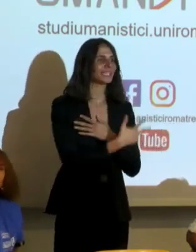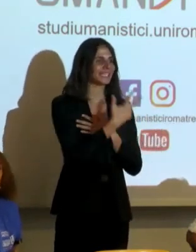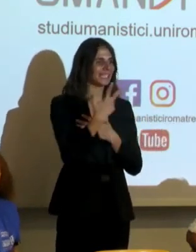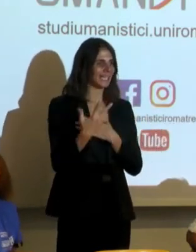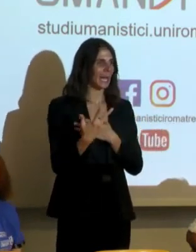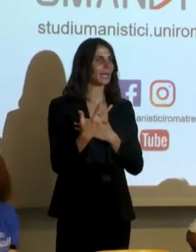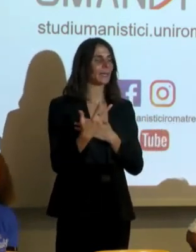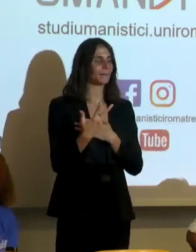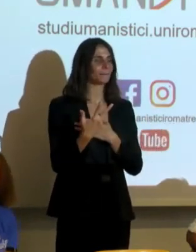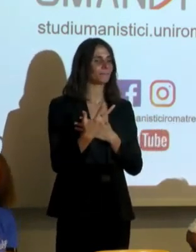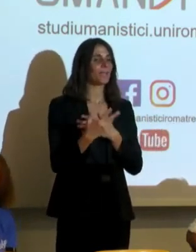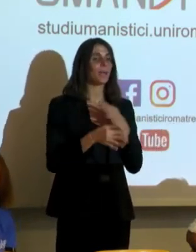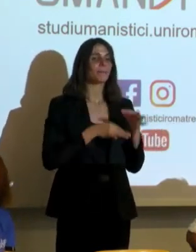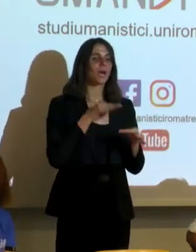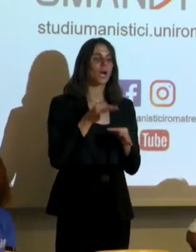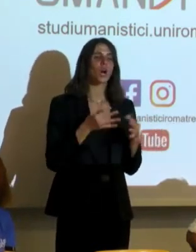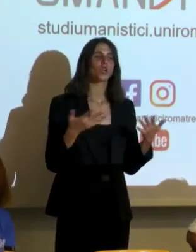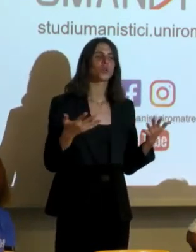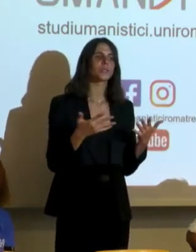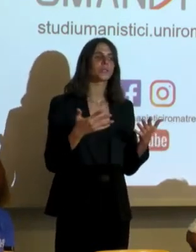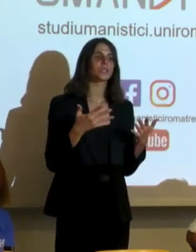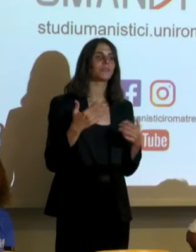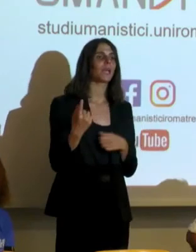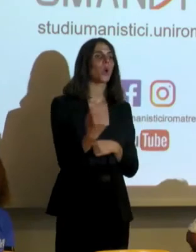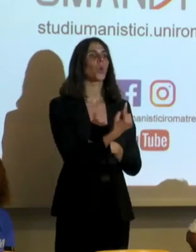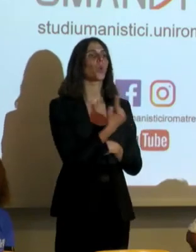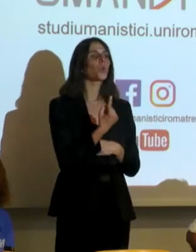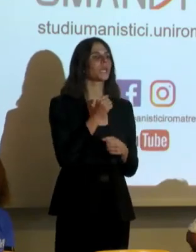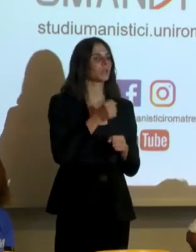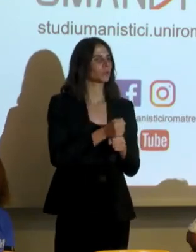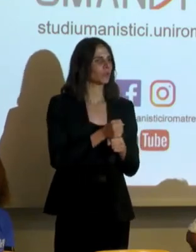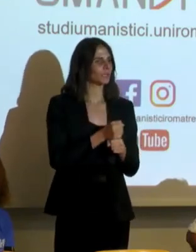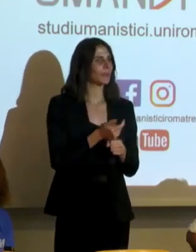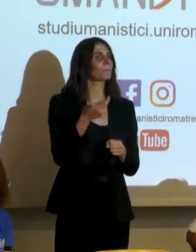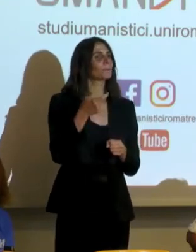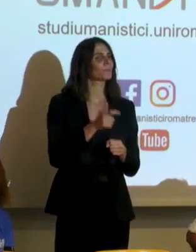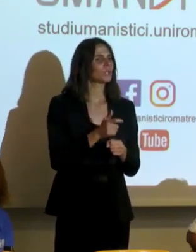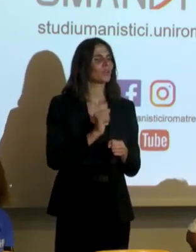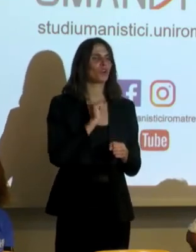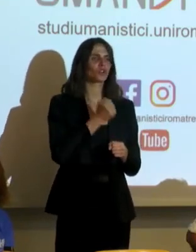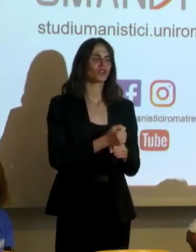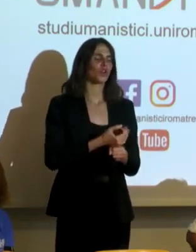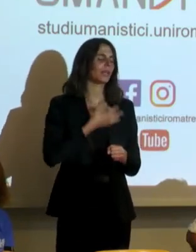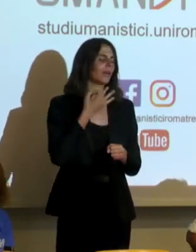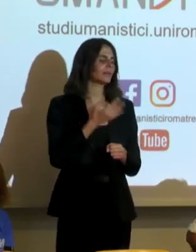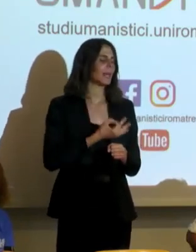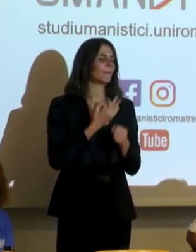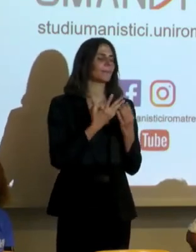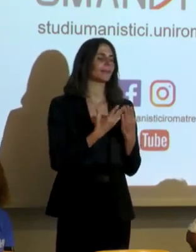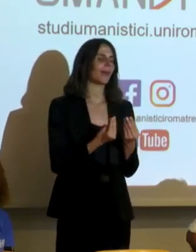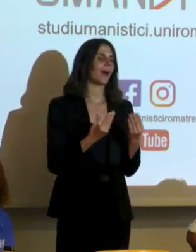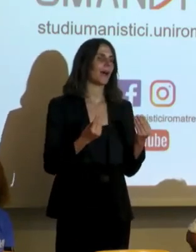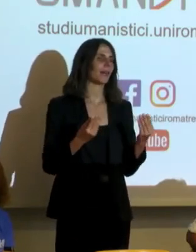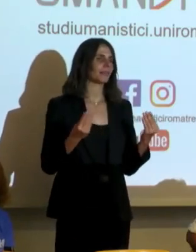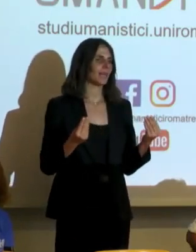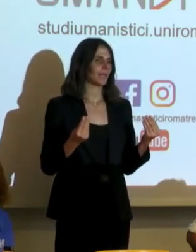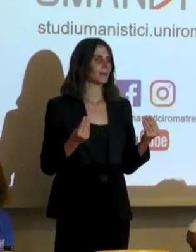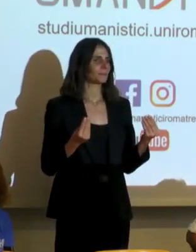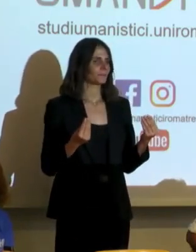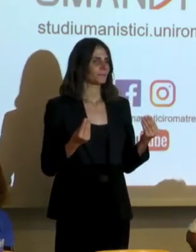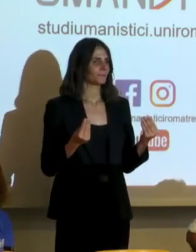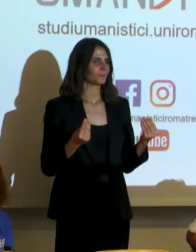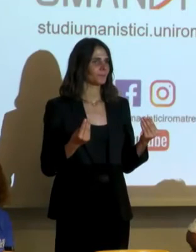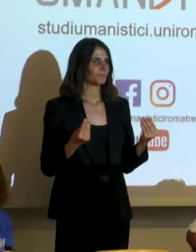quest'area, non significa una unicità, una storia, intanto perché le storie sono tante, non soltanto perché ci sono le storie che stanno